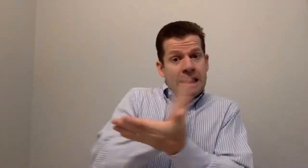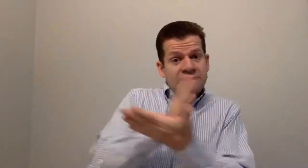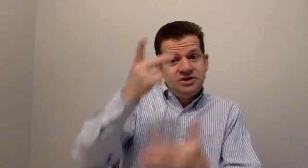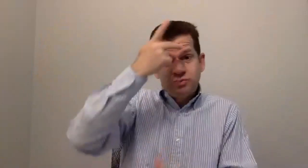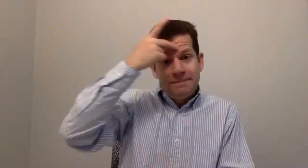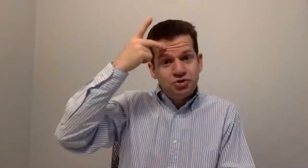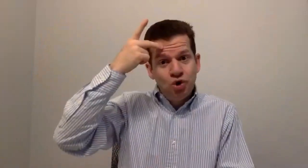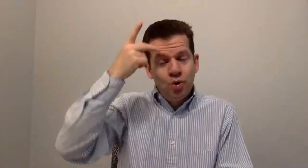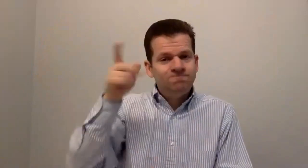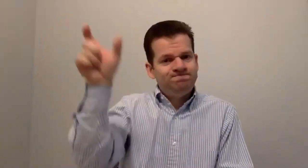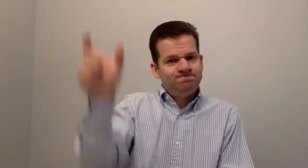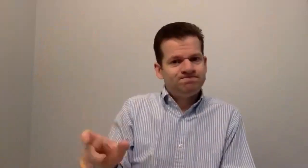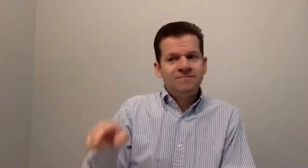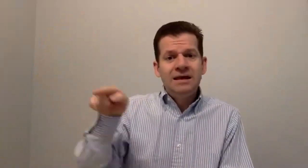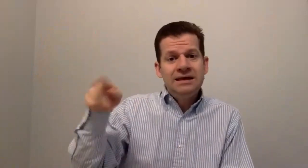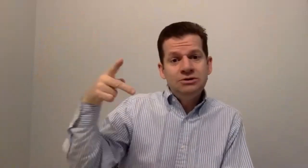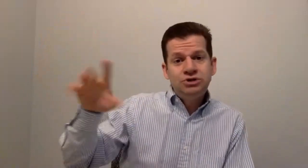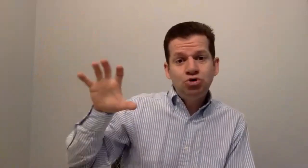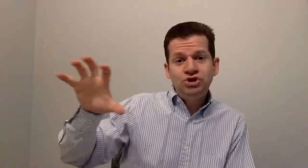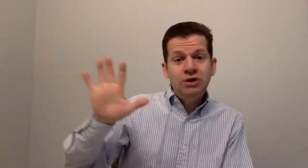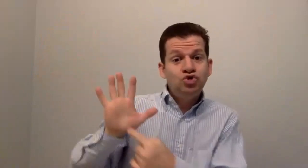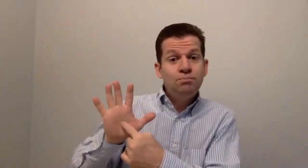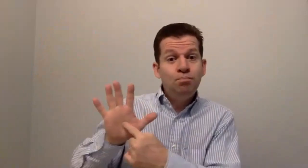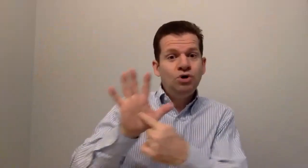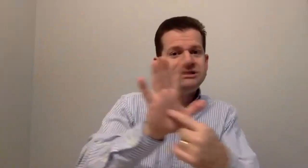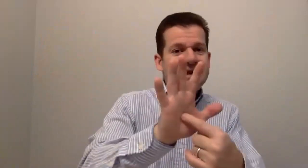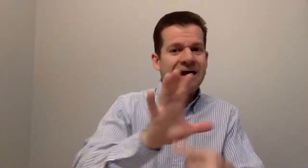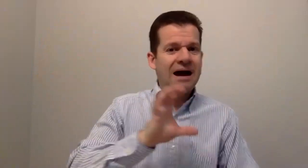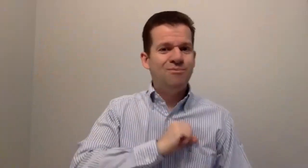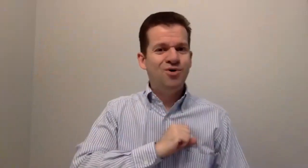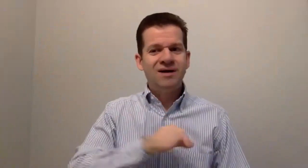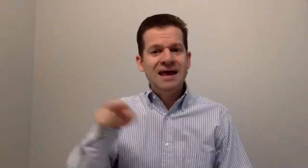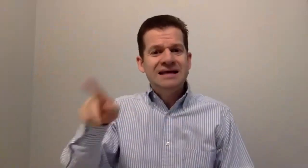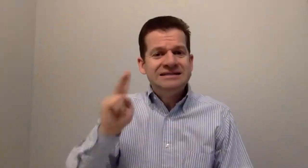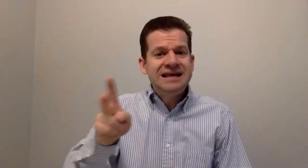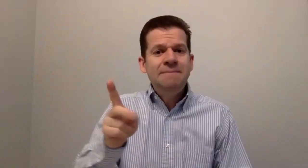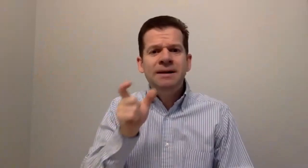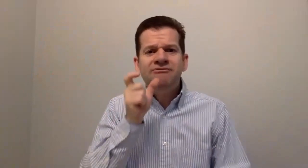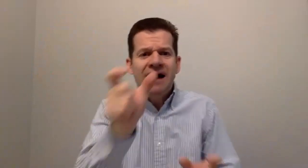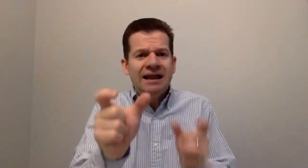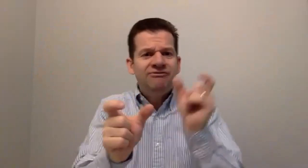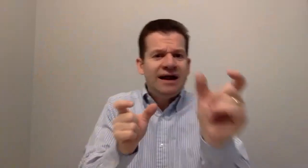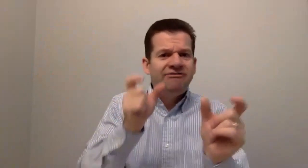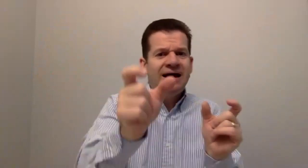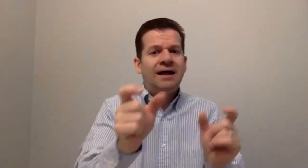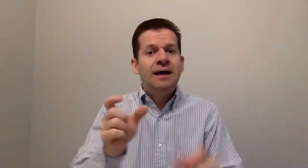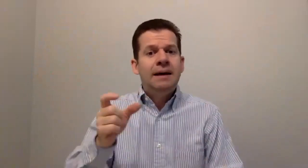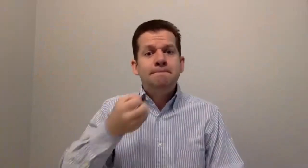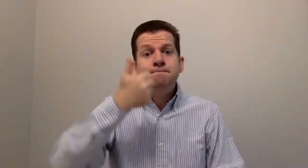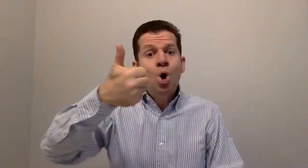às vezes, uma pessoa que o seu jeito de mostrar amor sempre fala